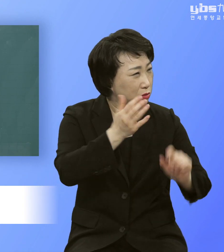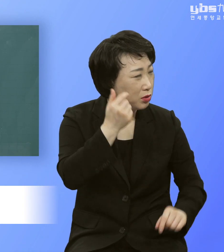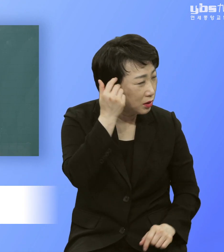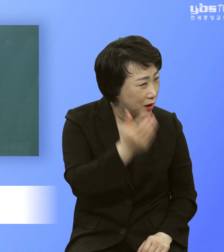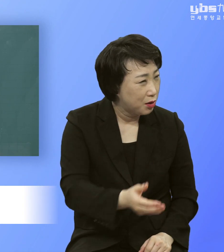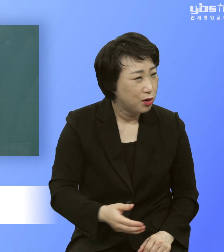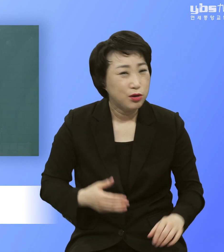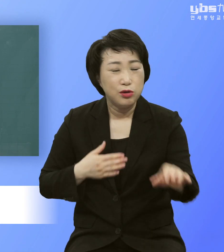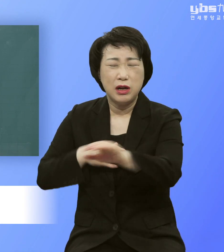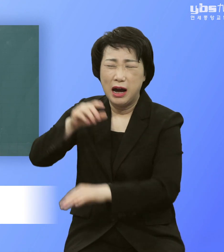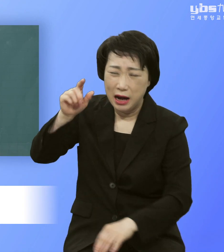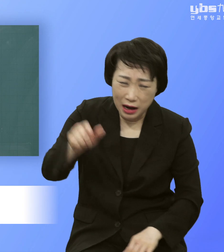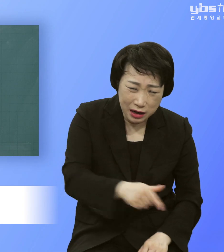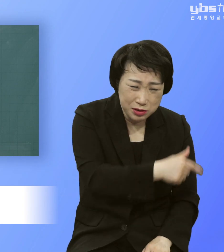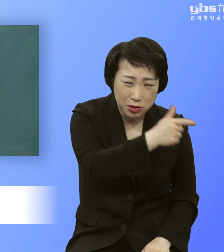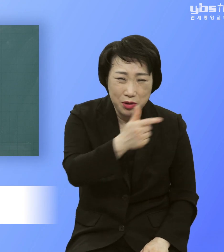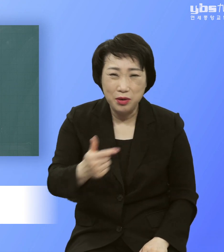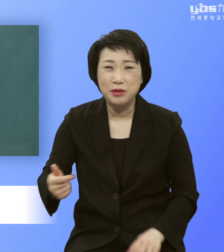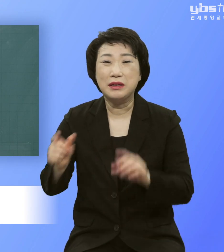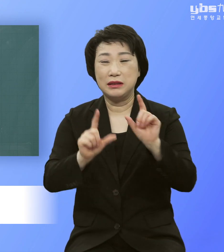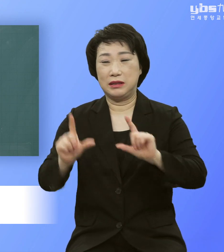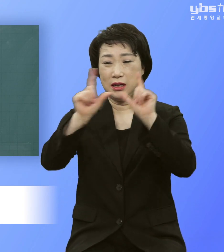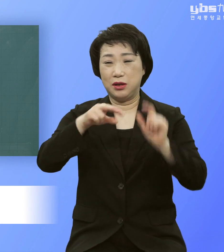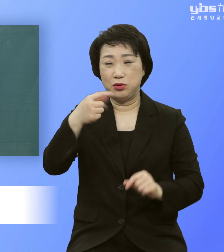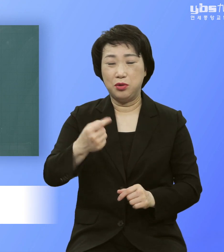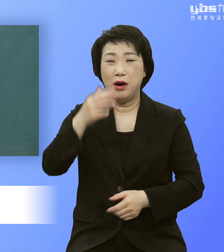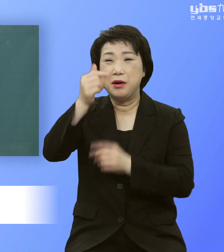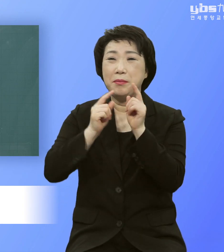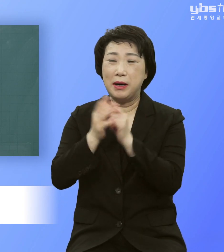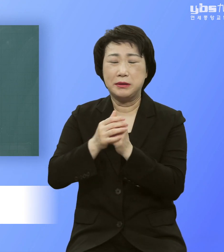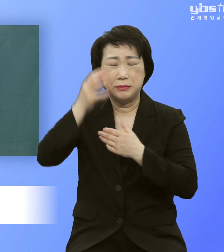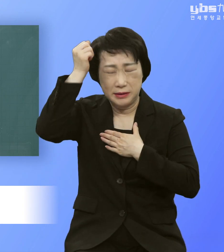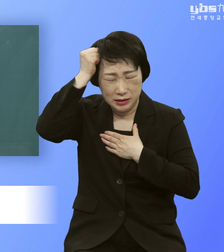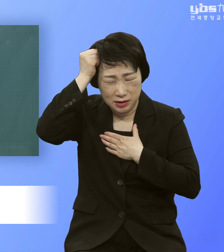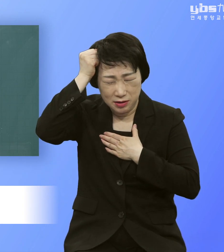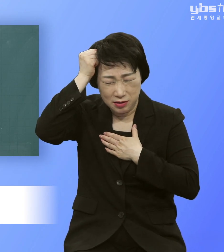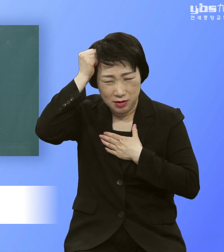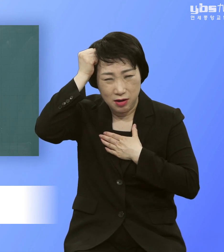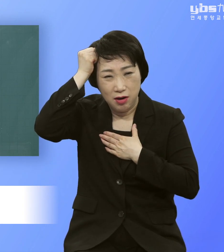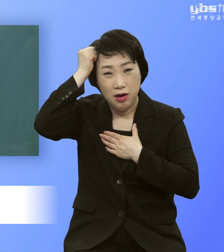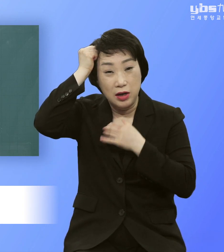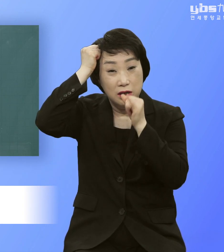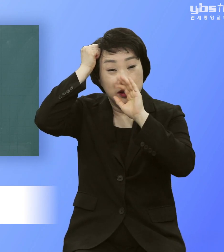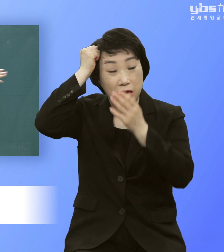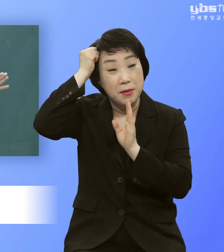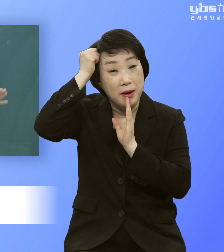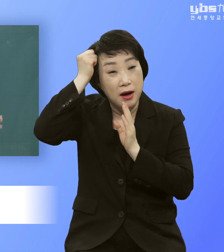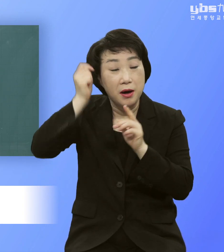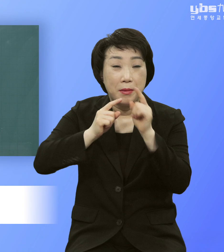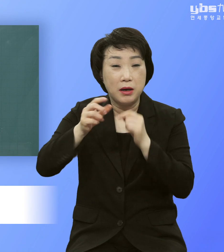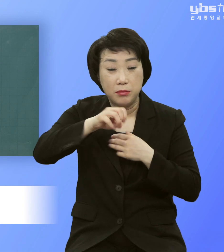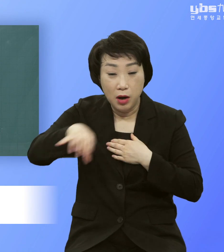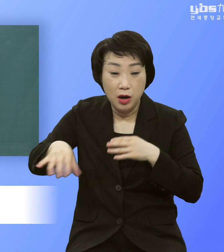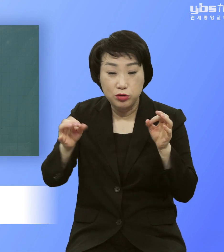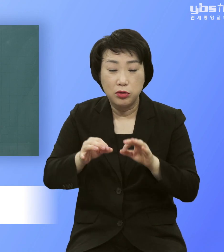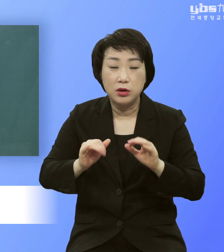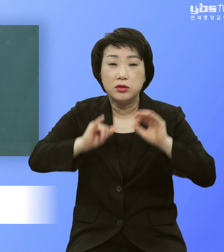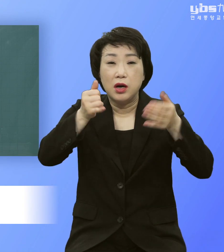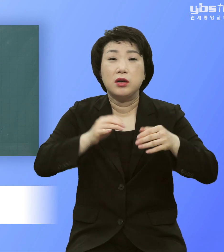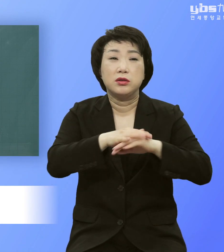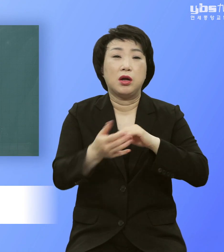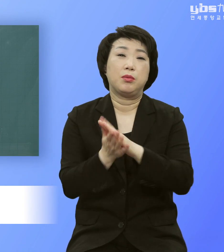우리는 하루 종일 살아도 말씀을 기억을 상실하는 순간에 벌써 세속화돼 간다